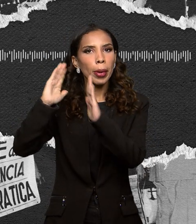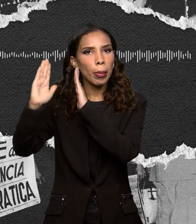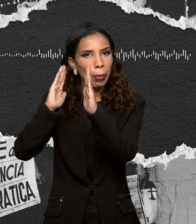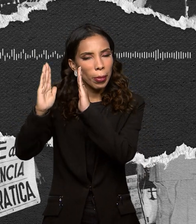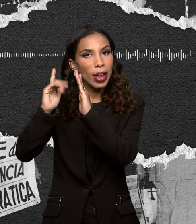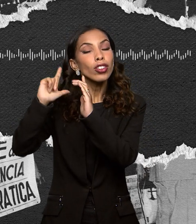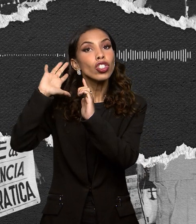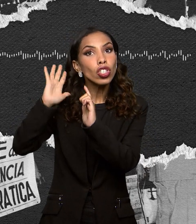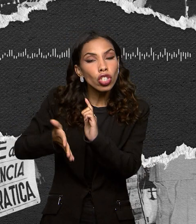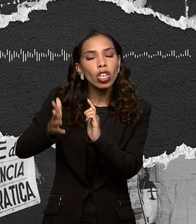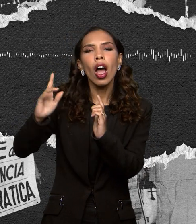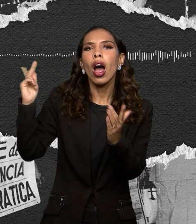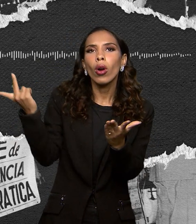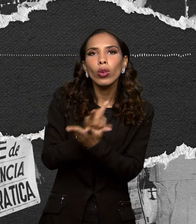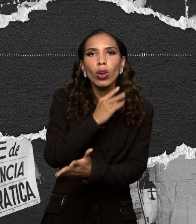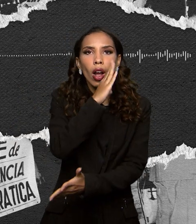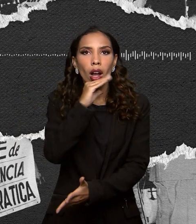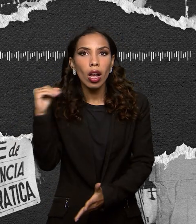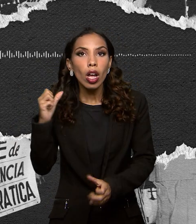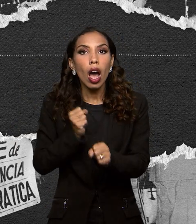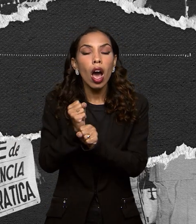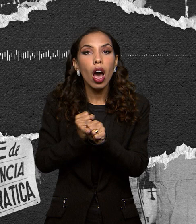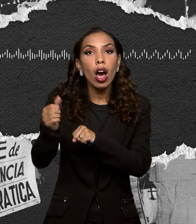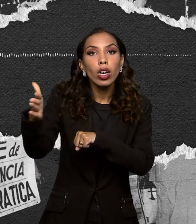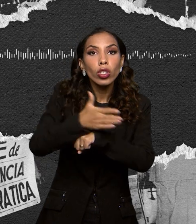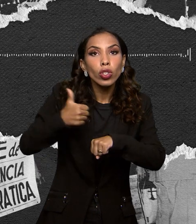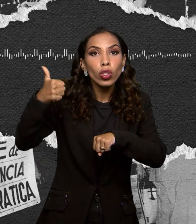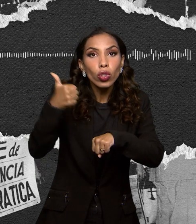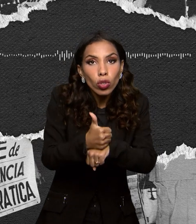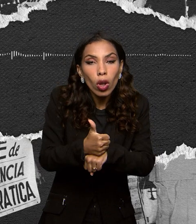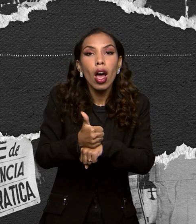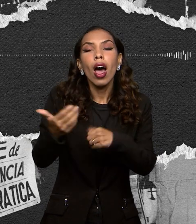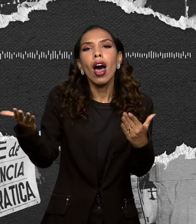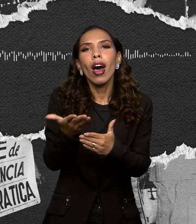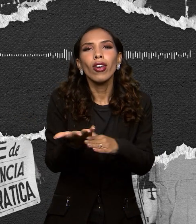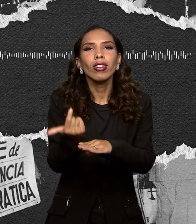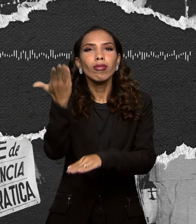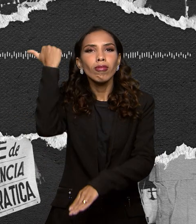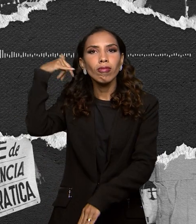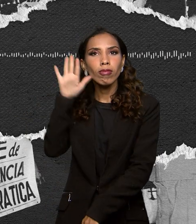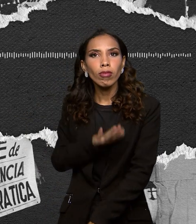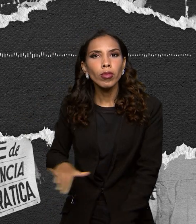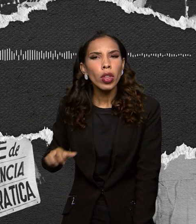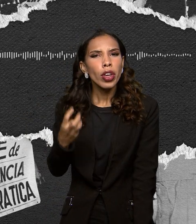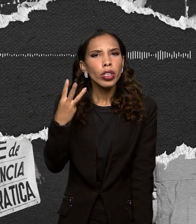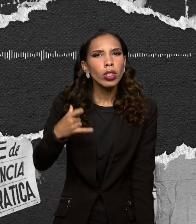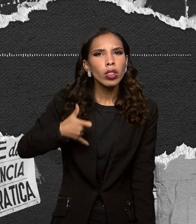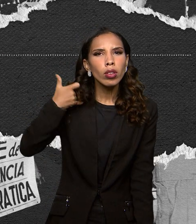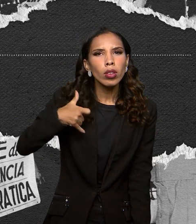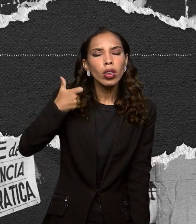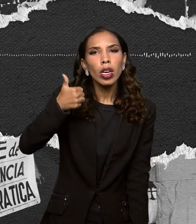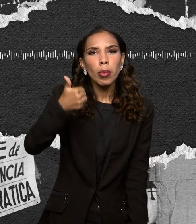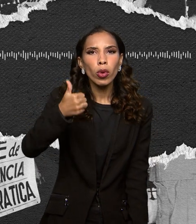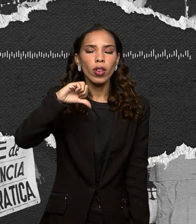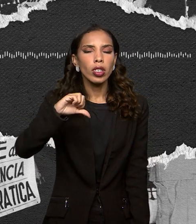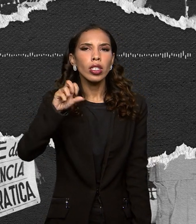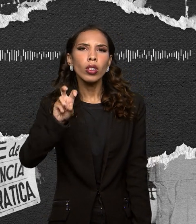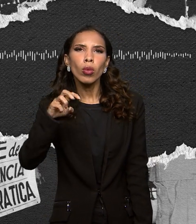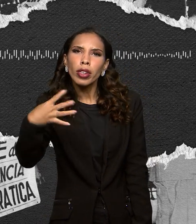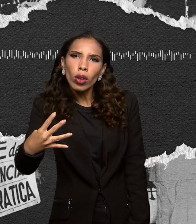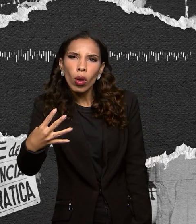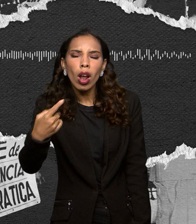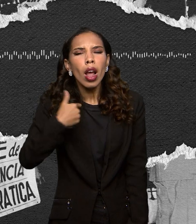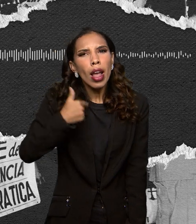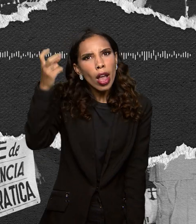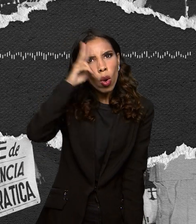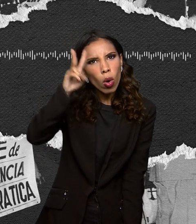de quando era adolescente, no ano do golpe. Agora, voltamos para a infância dela. Eu tinha 3 anos em 1954 e eu